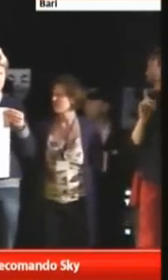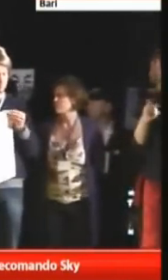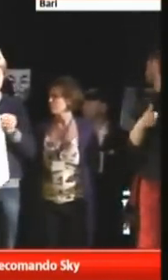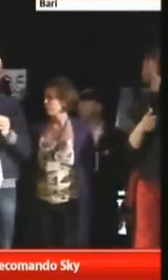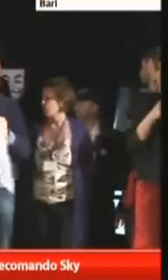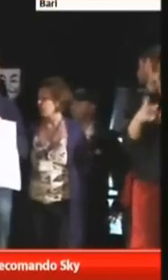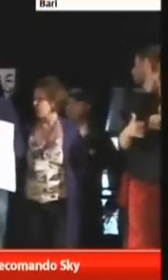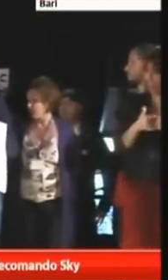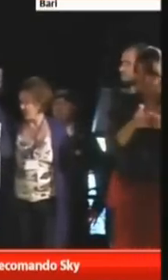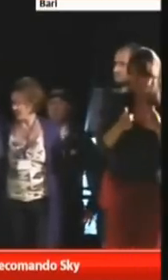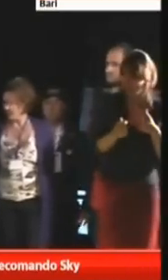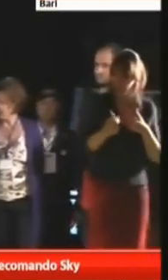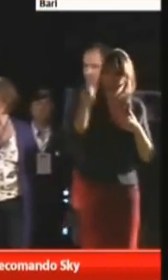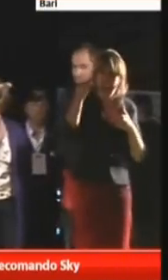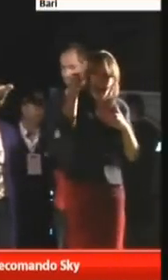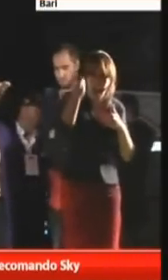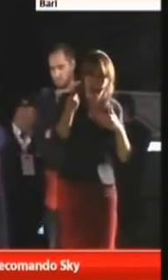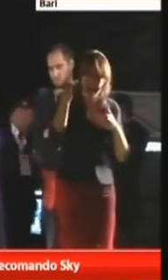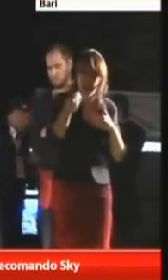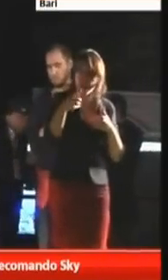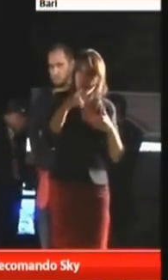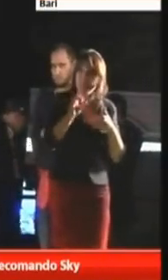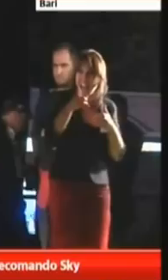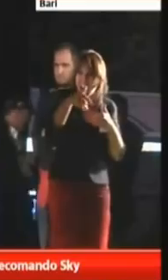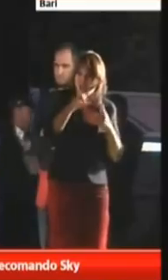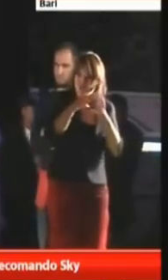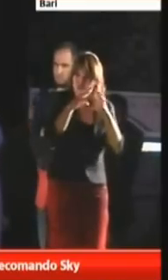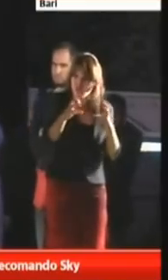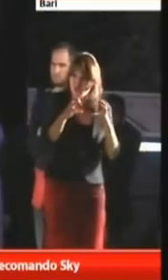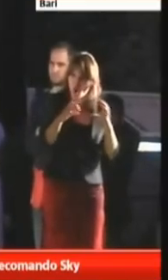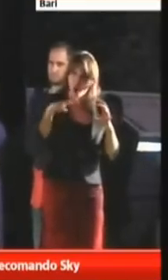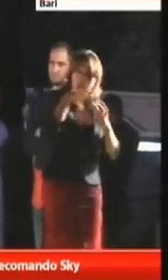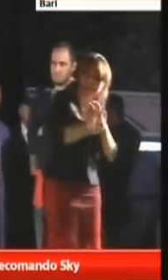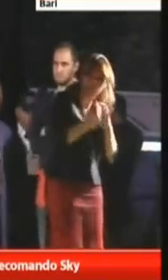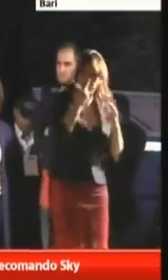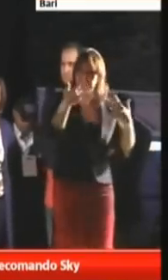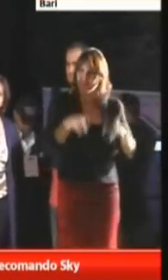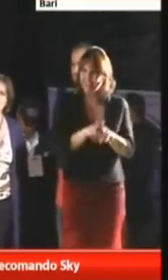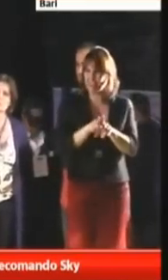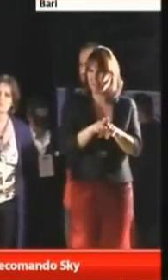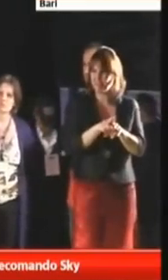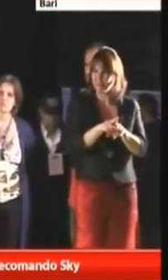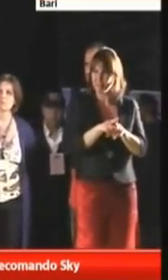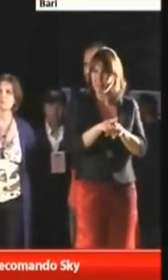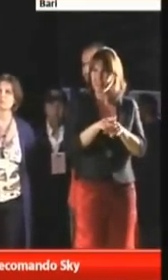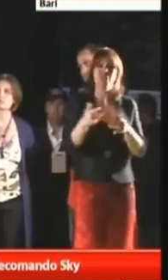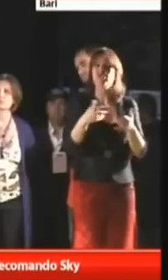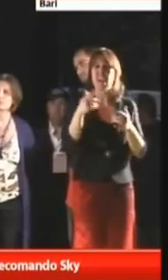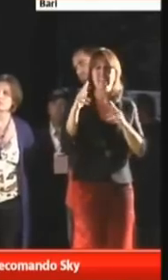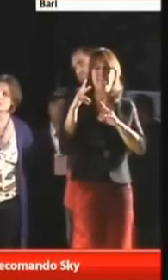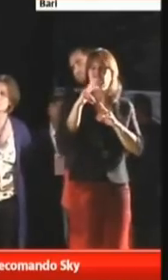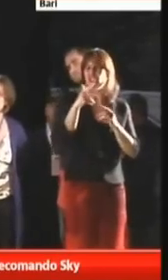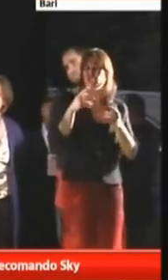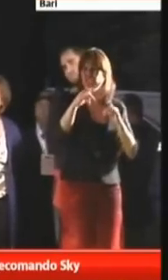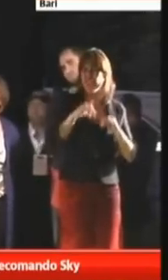fare. Gli arabi si sono mangiati l'appiaggio, facevamo un veicolo civile, quello con le eliche dietro, B30, non mi ricordo come